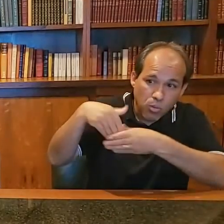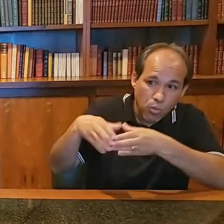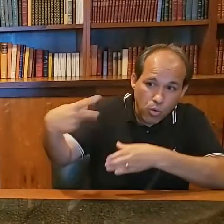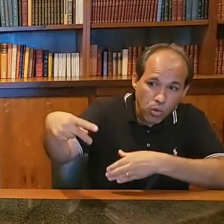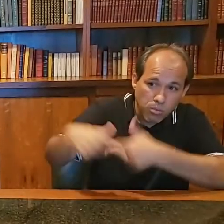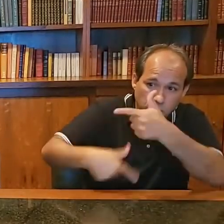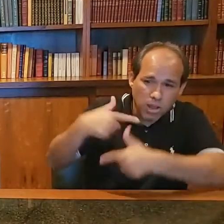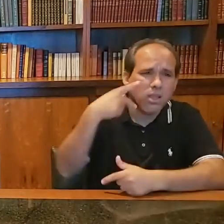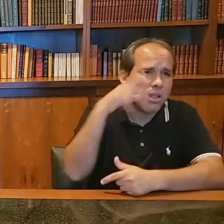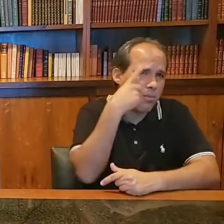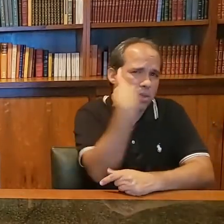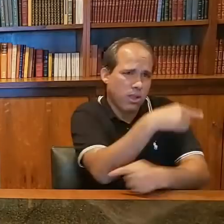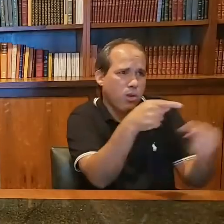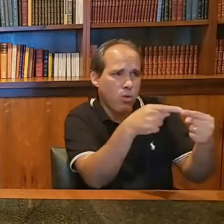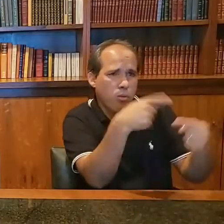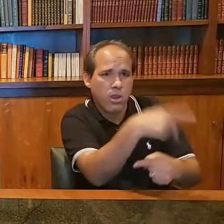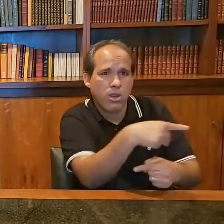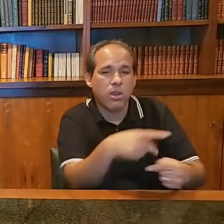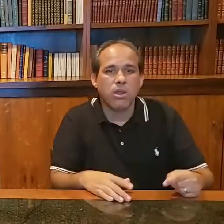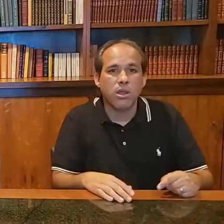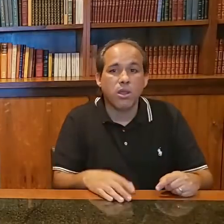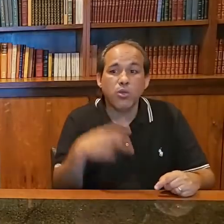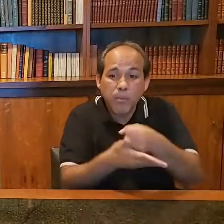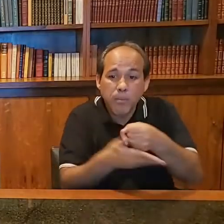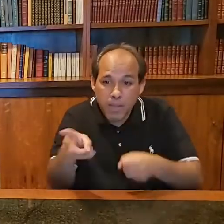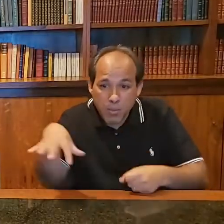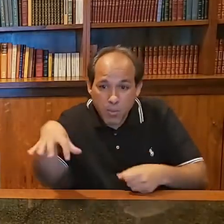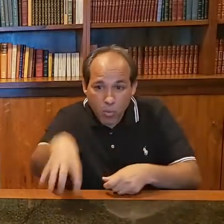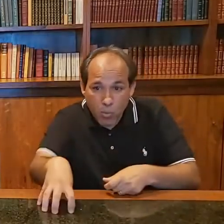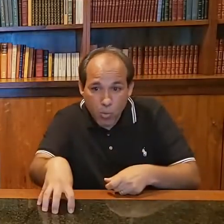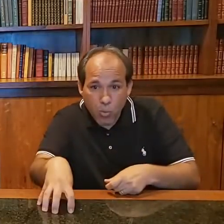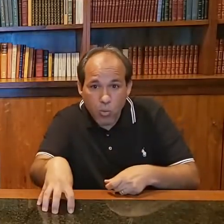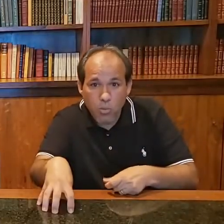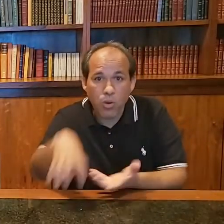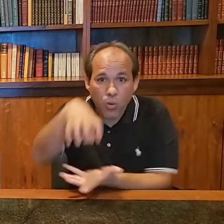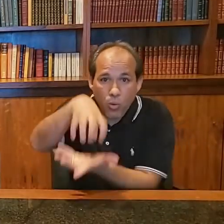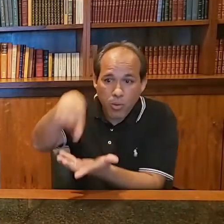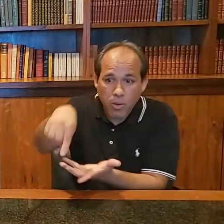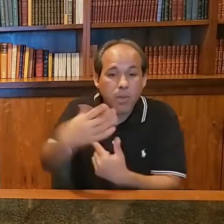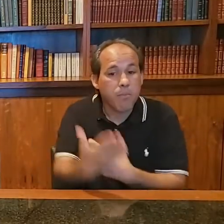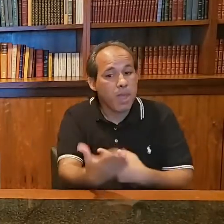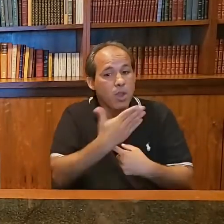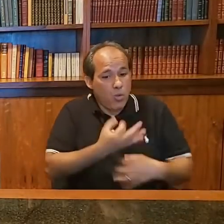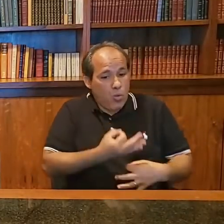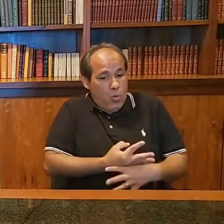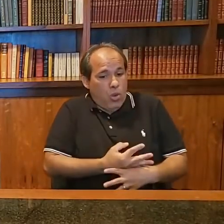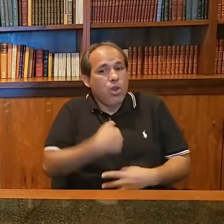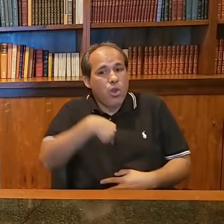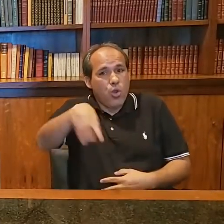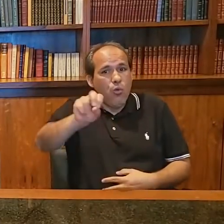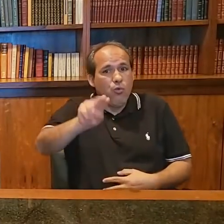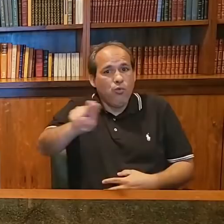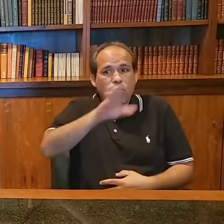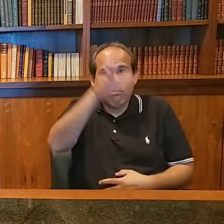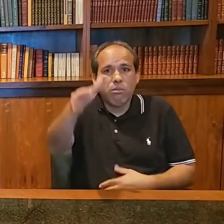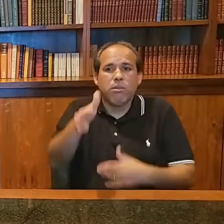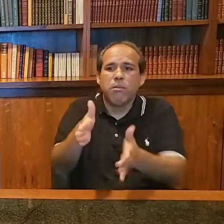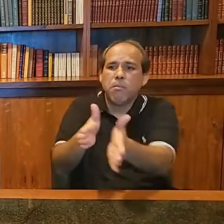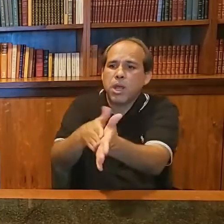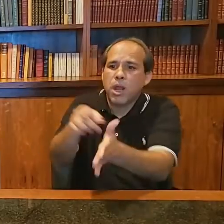do trabalho parlamentar. Aí eu falava para ele, me ajude a concluir essa, que eu vou lá te aplaudir na